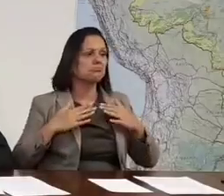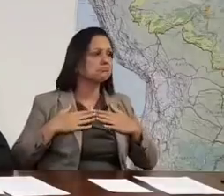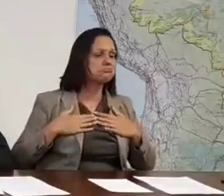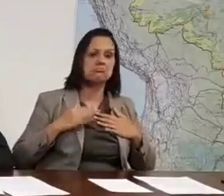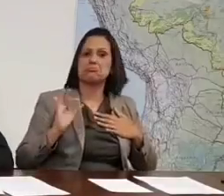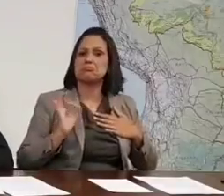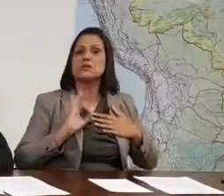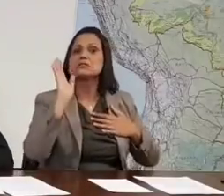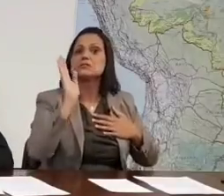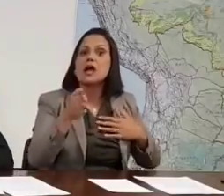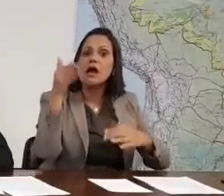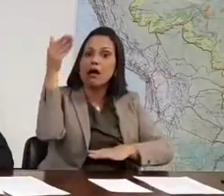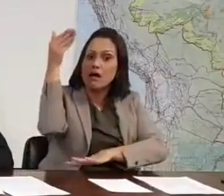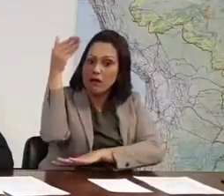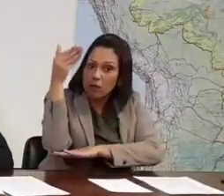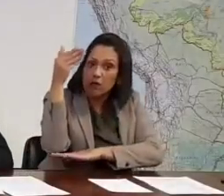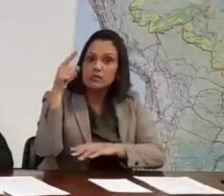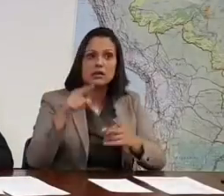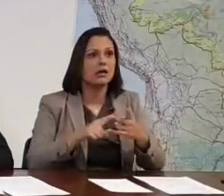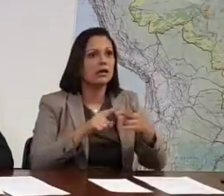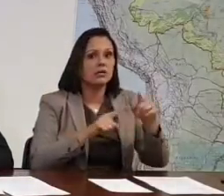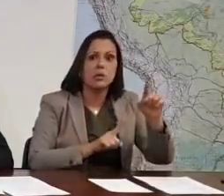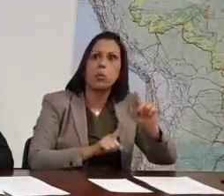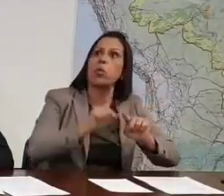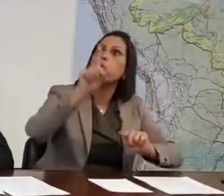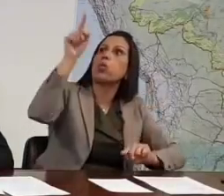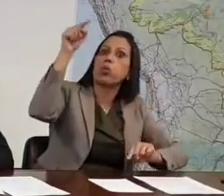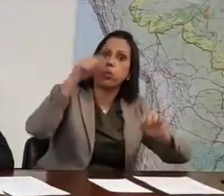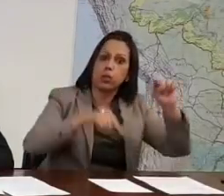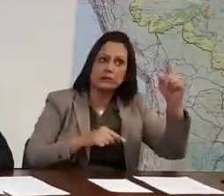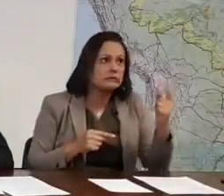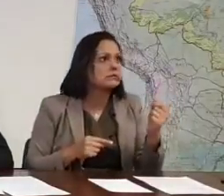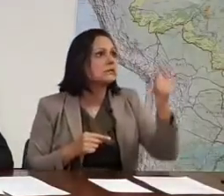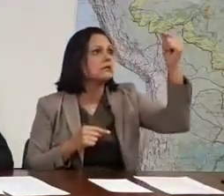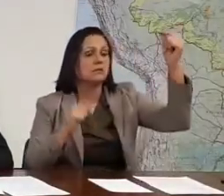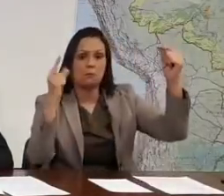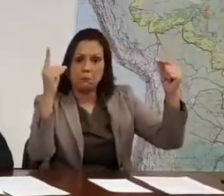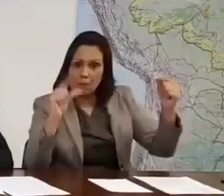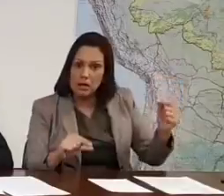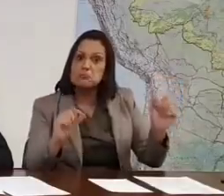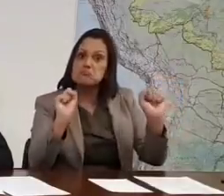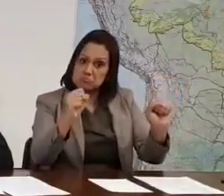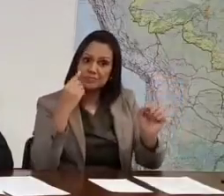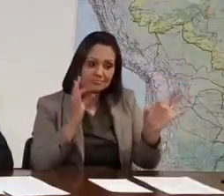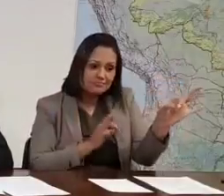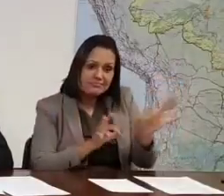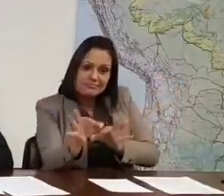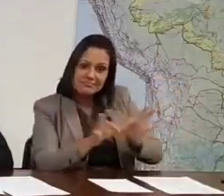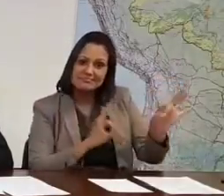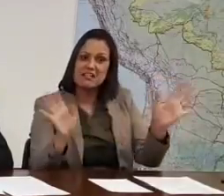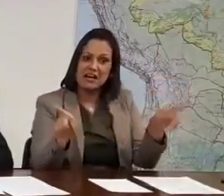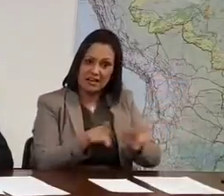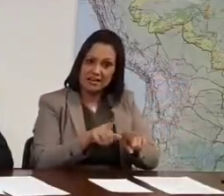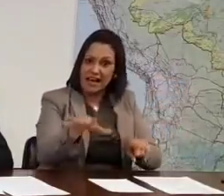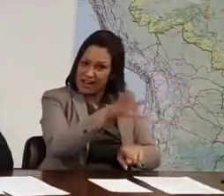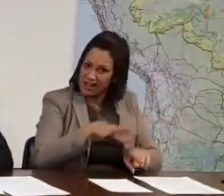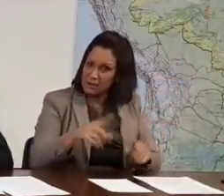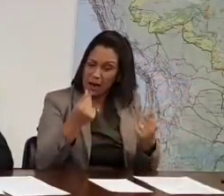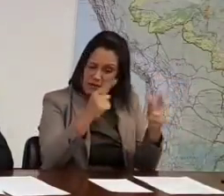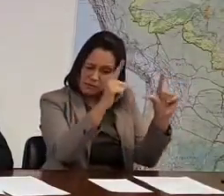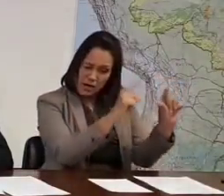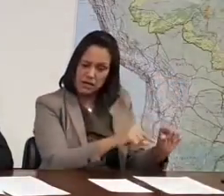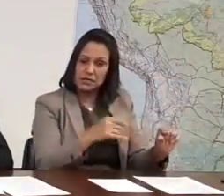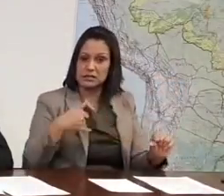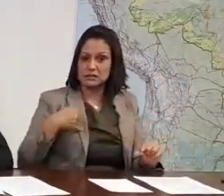temos hotéis, temos alta e baixa estação, por que não fazer uma política específica na baixa estação, por exemplo, e na alta mesmo, para quem tem